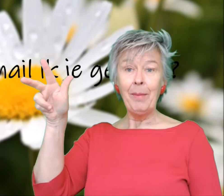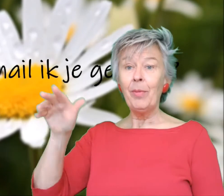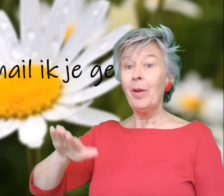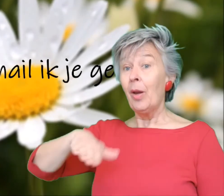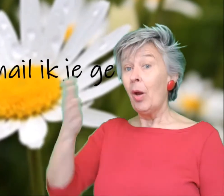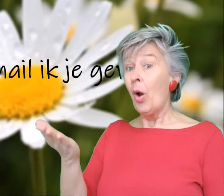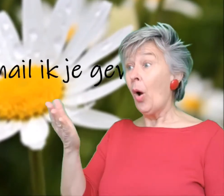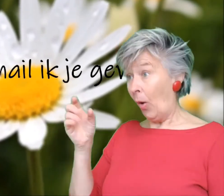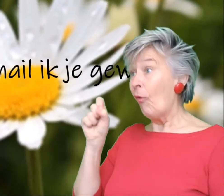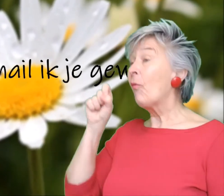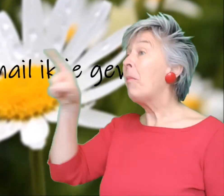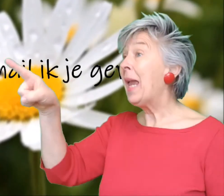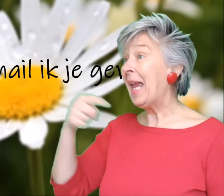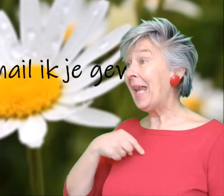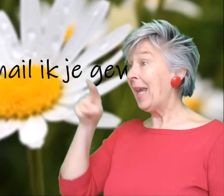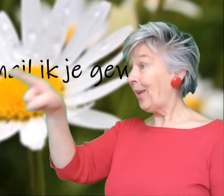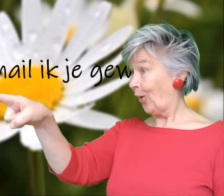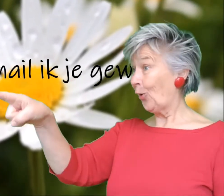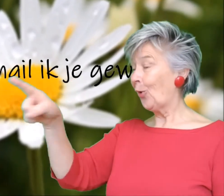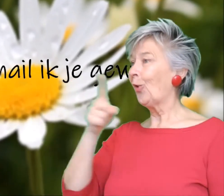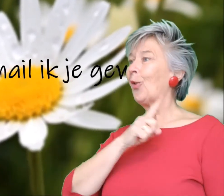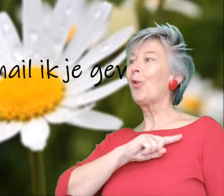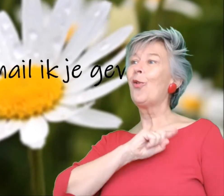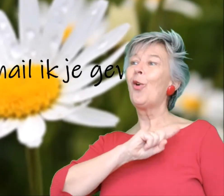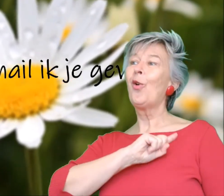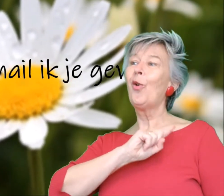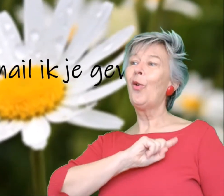Een appje of mail ik je